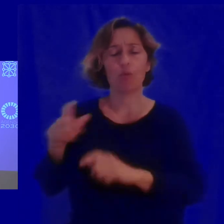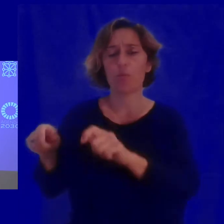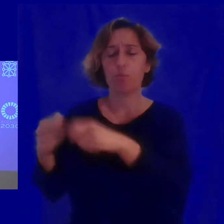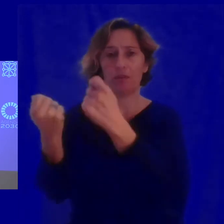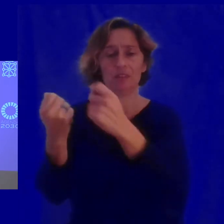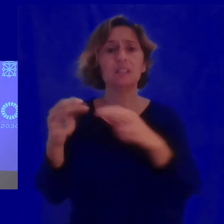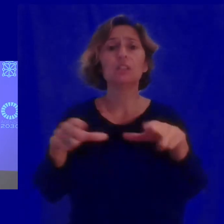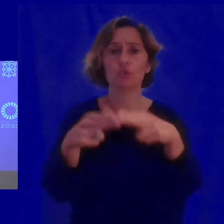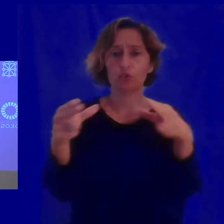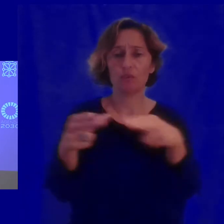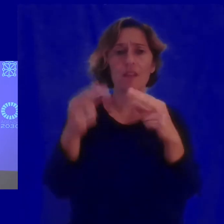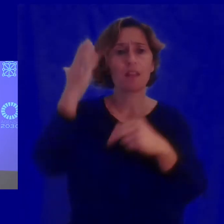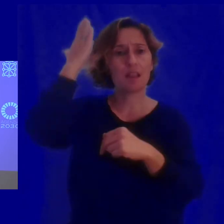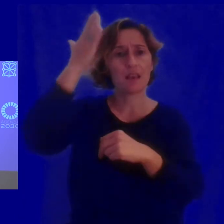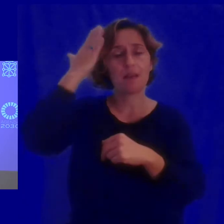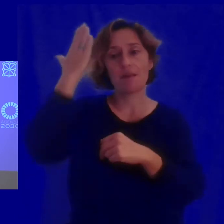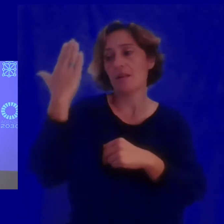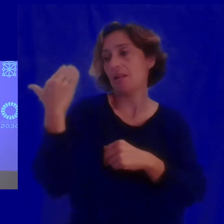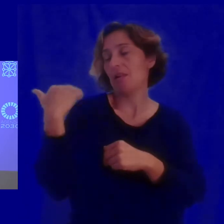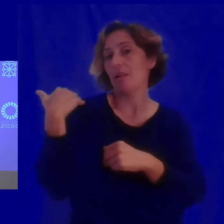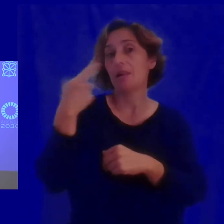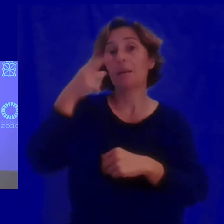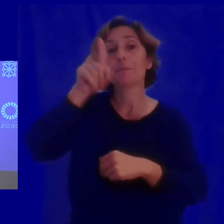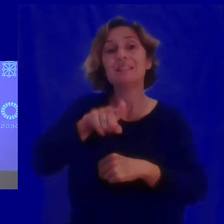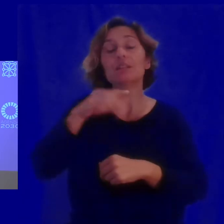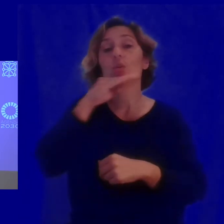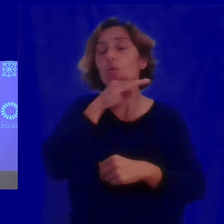sociedad navarra durante este último mes de